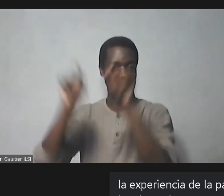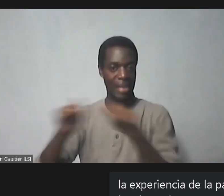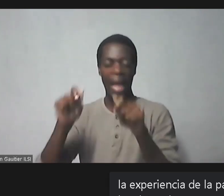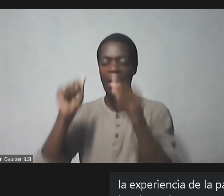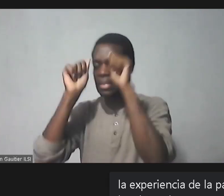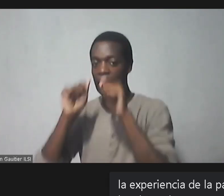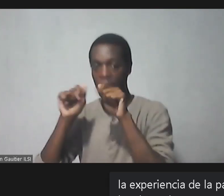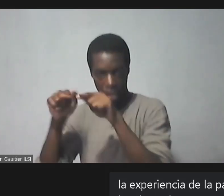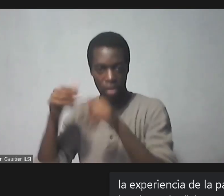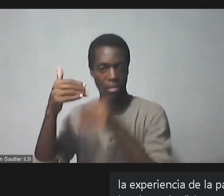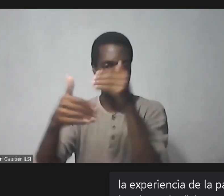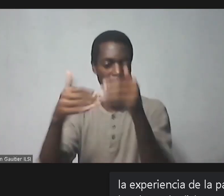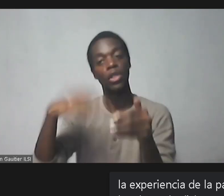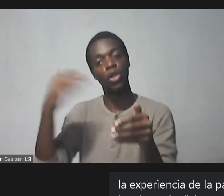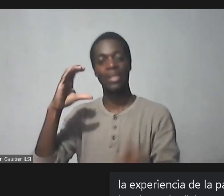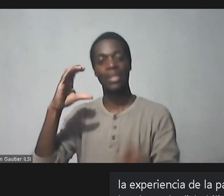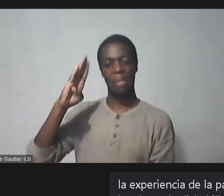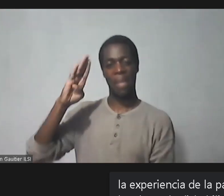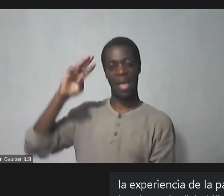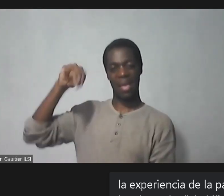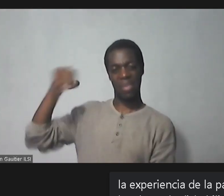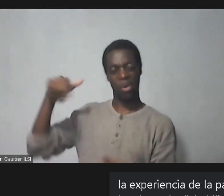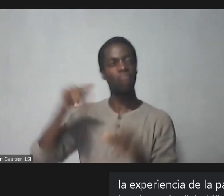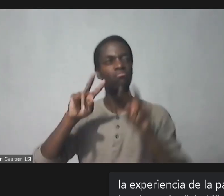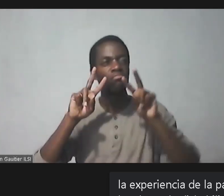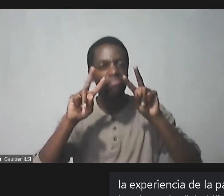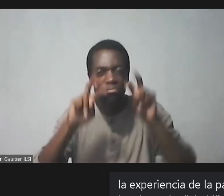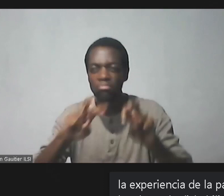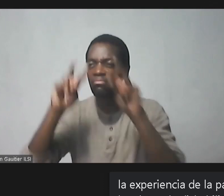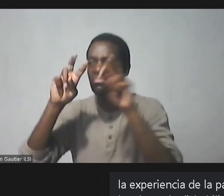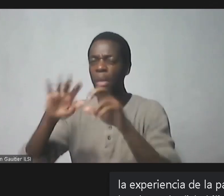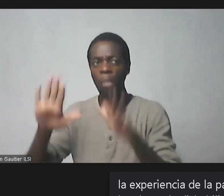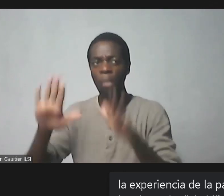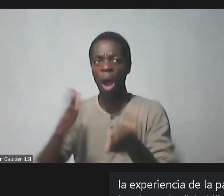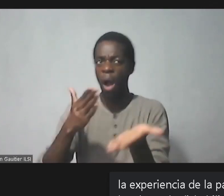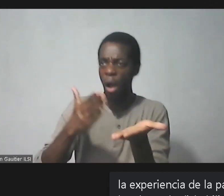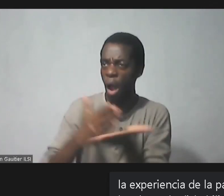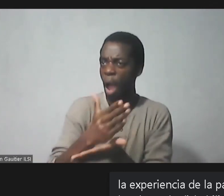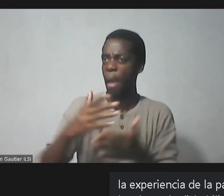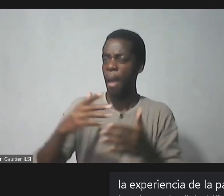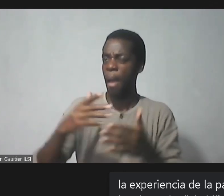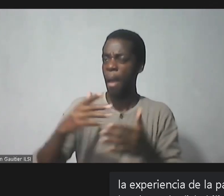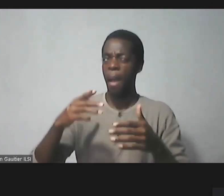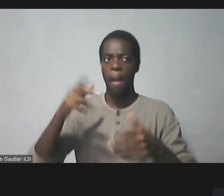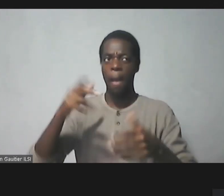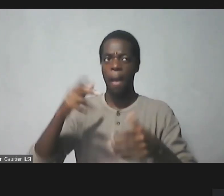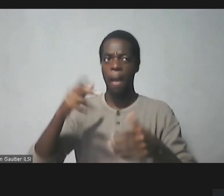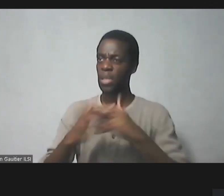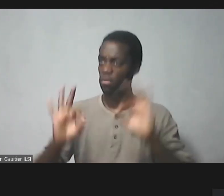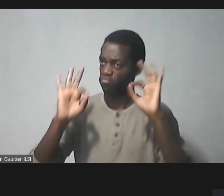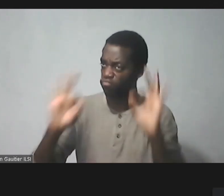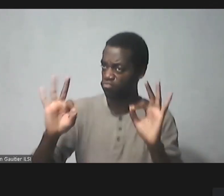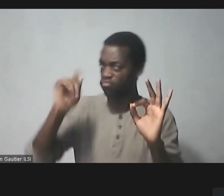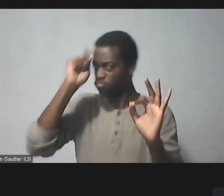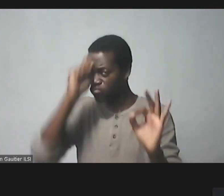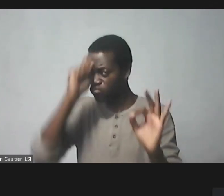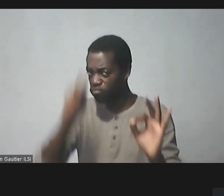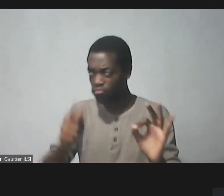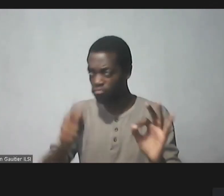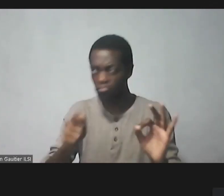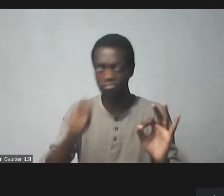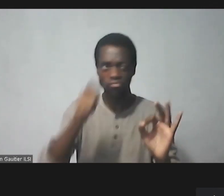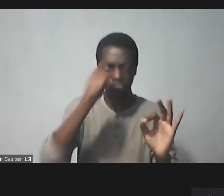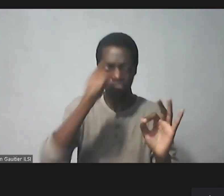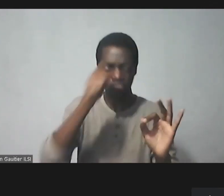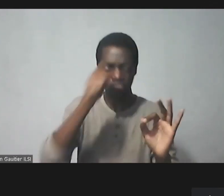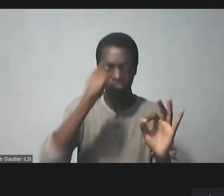una encuesta que también se está haciendo del seguimiento de los derechos de personas con discapacidad. Luego vamos a también hablar un